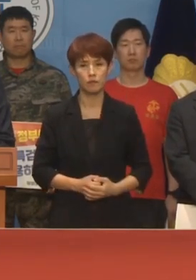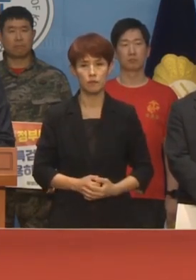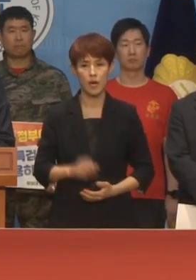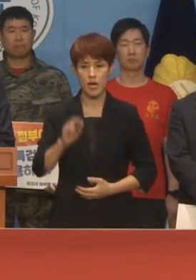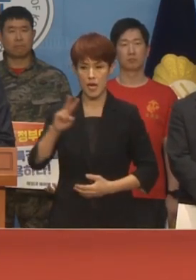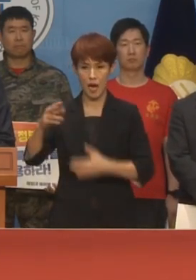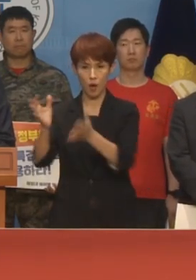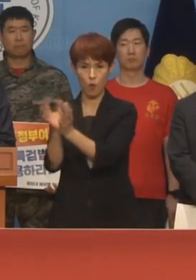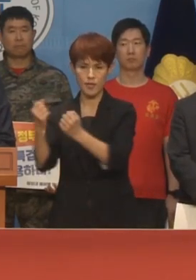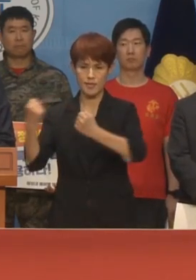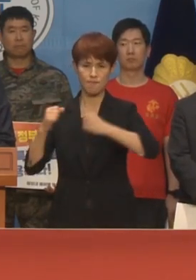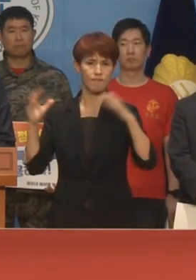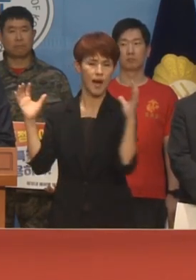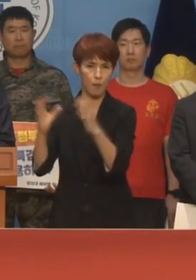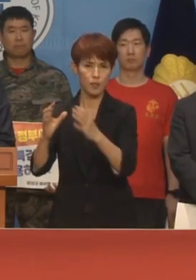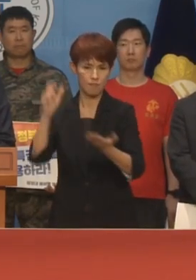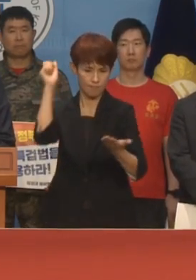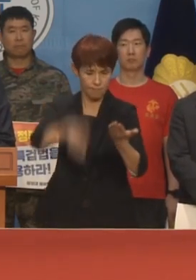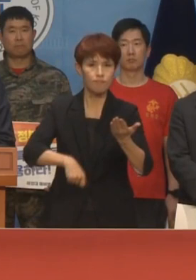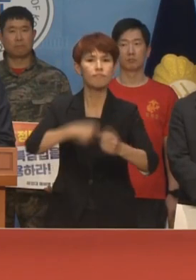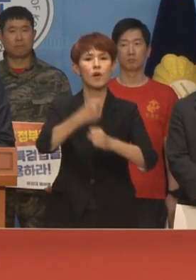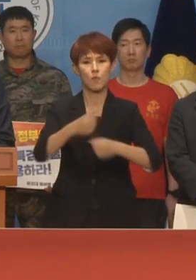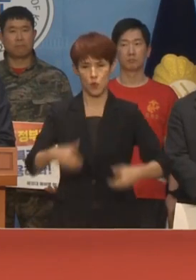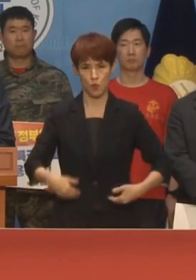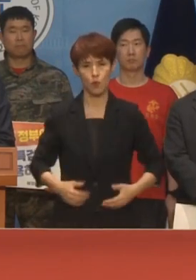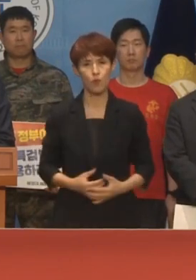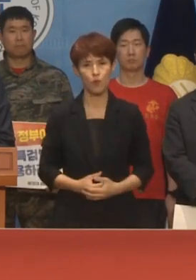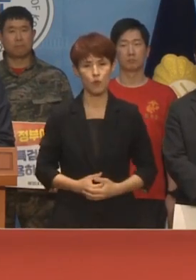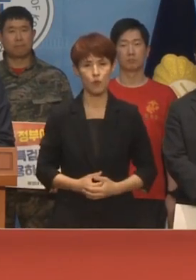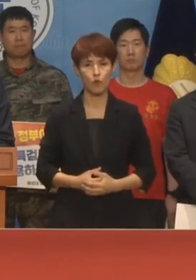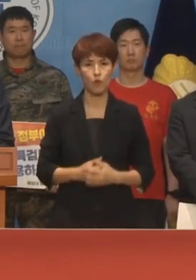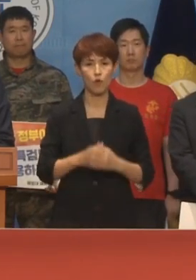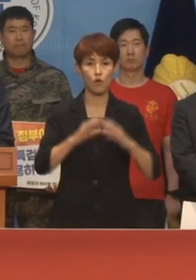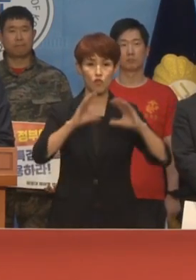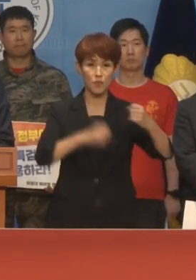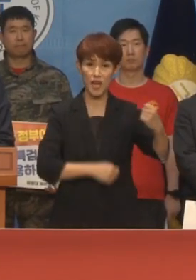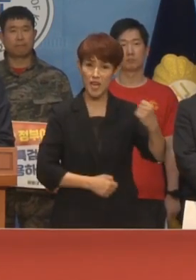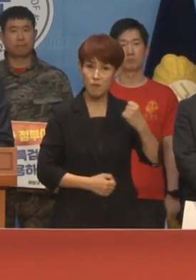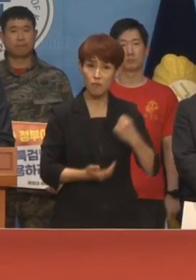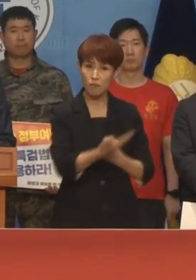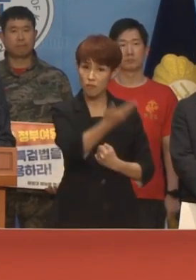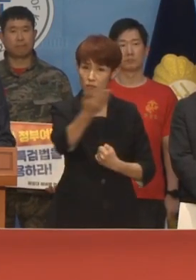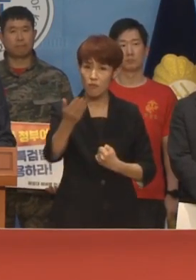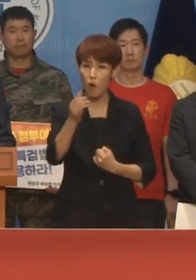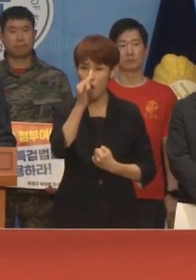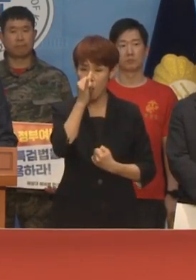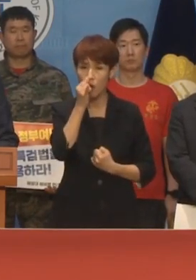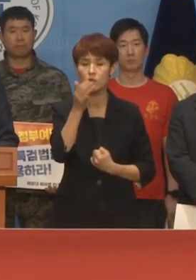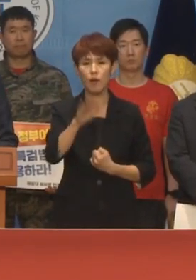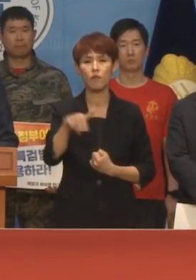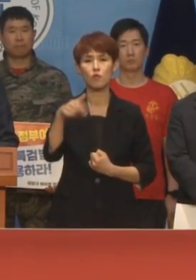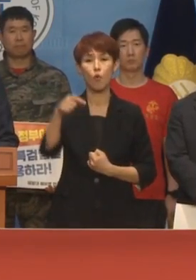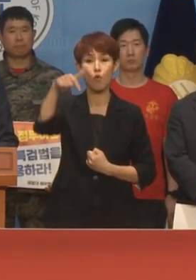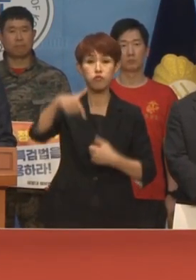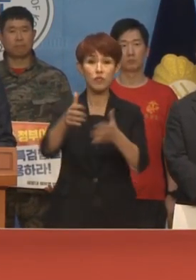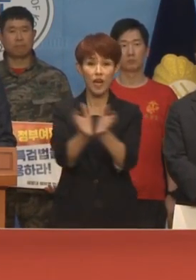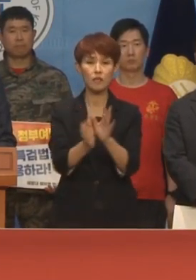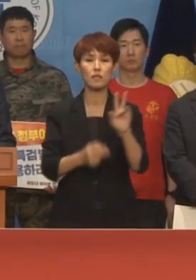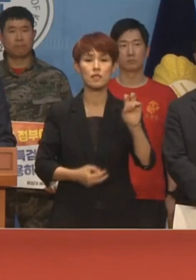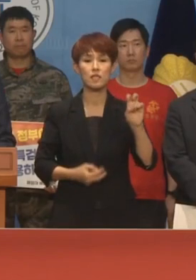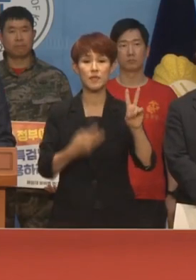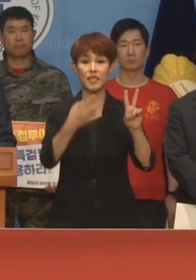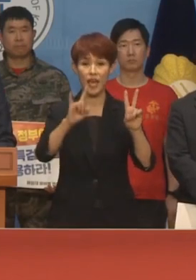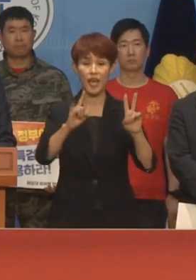힘을 다 합해서 통과시켜야 할 것입니다. 국민의힘 별도로 여기 많이 계신데 조국혁신당은 22대